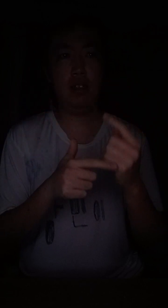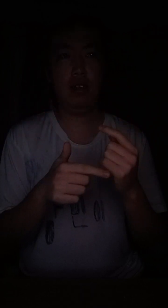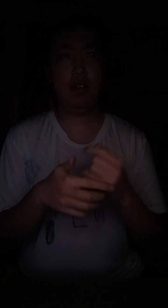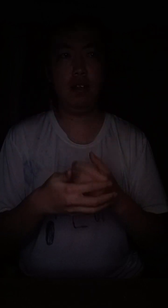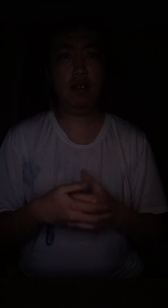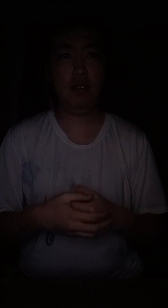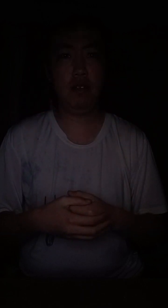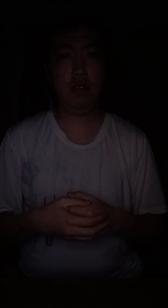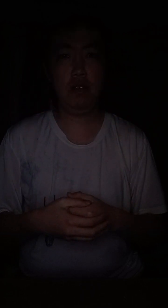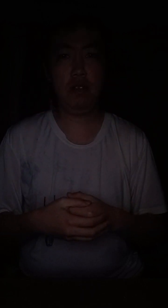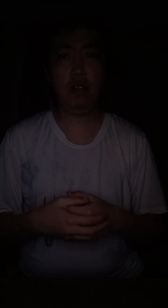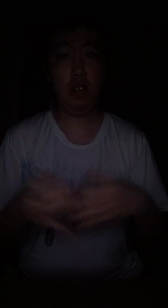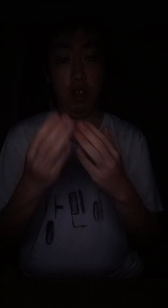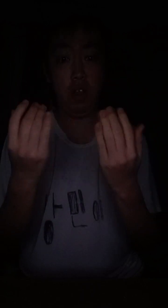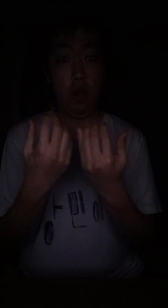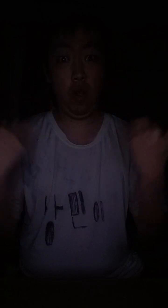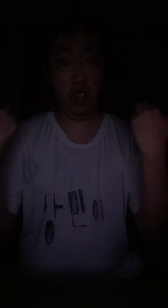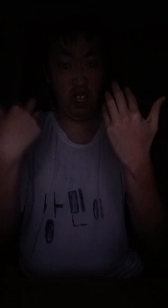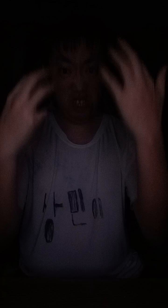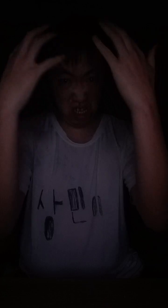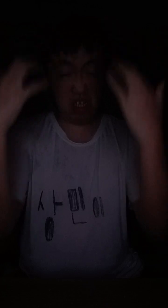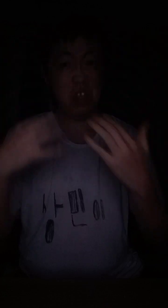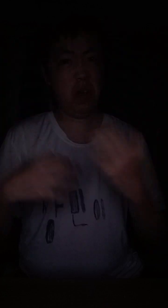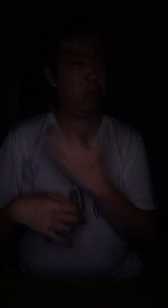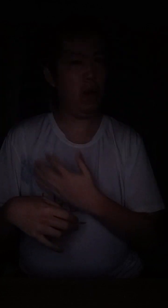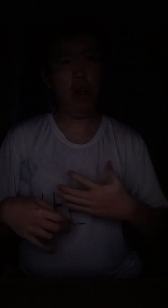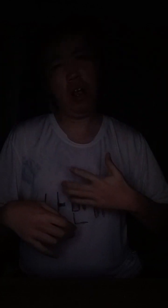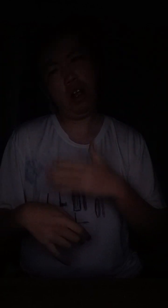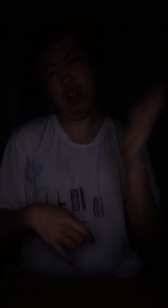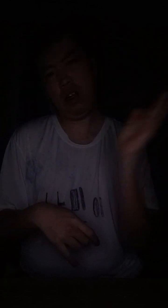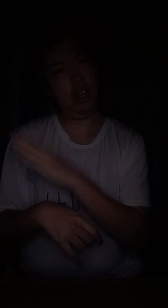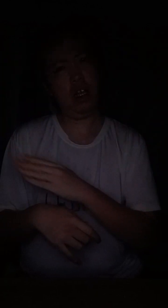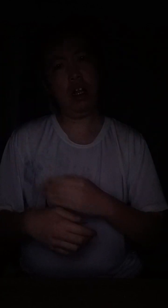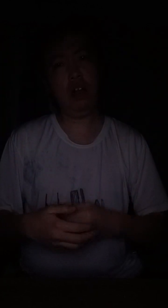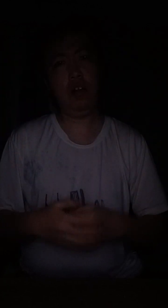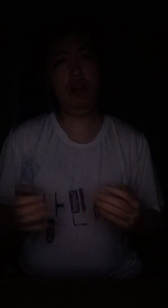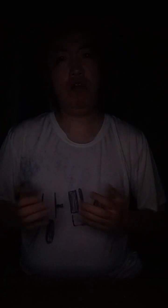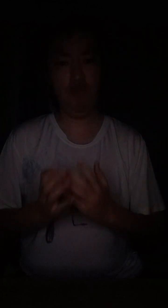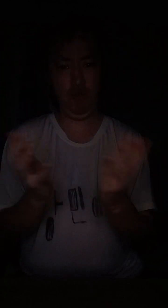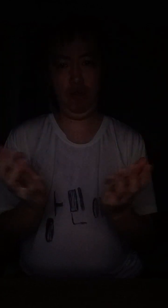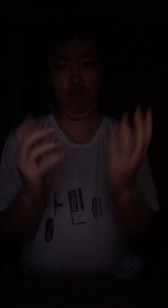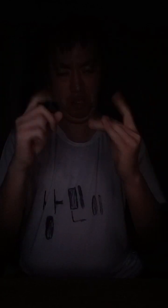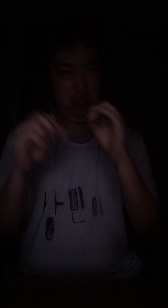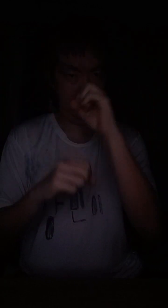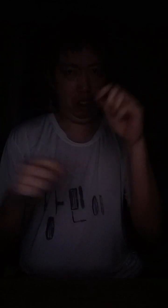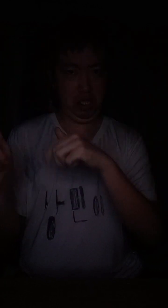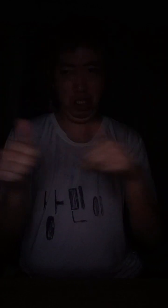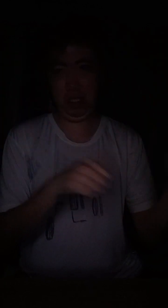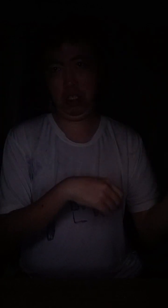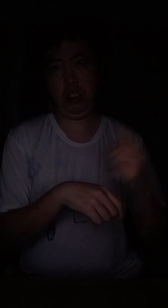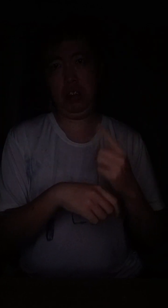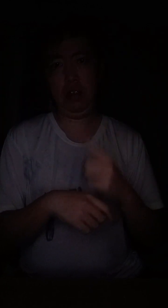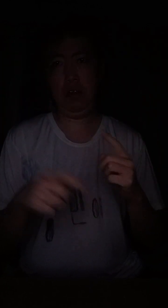남성이었습니다. 여성들 사이에선 운이 나빠서 몰카 피해를 당하는 게 아니라 운이 좋아야 피해를 면할 수 있다는 푸념이 나오고